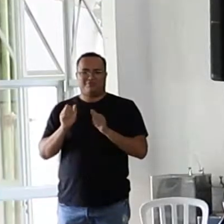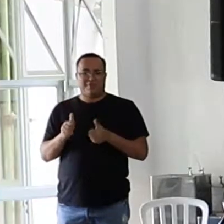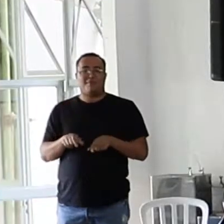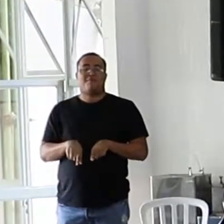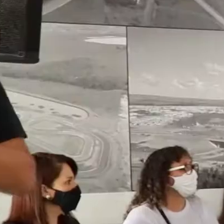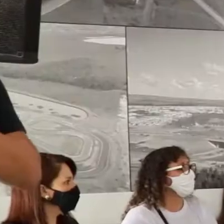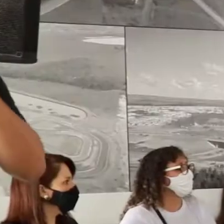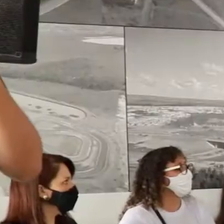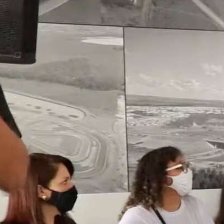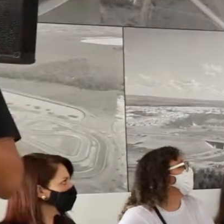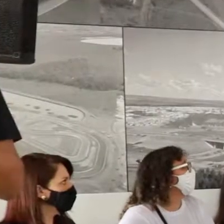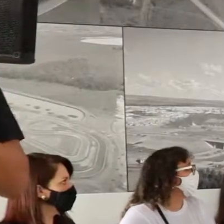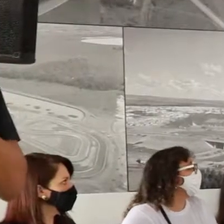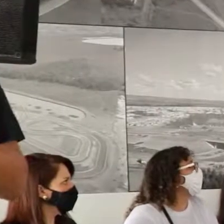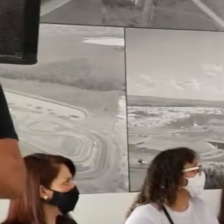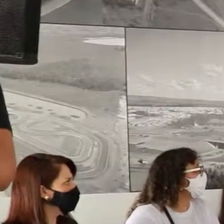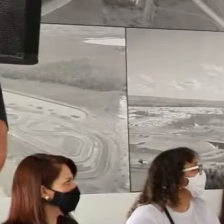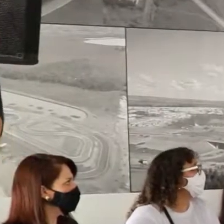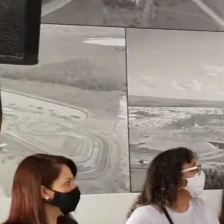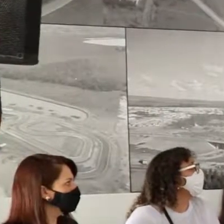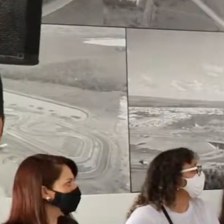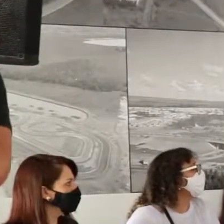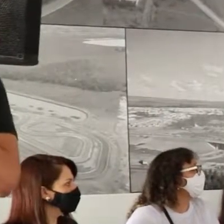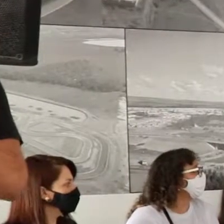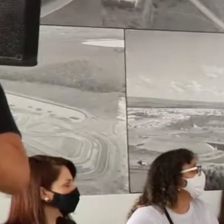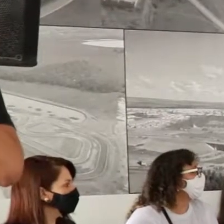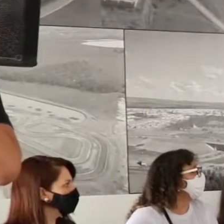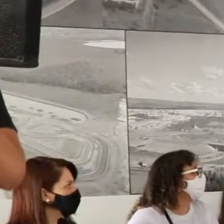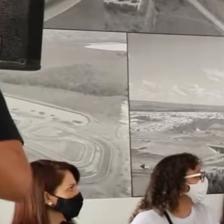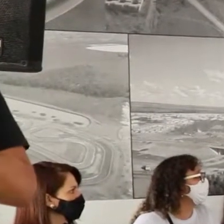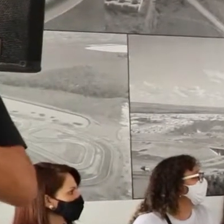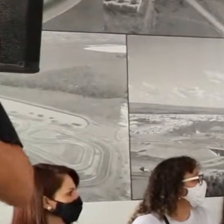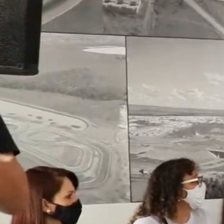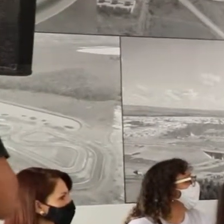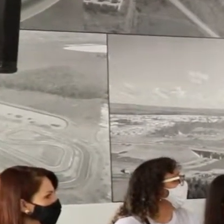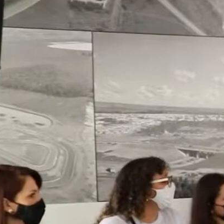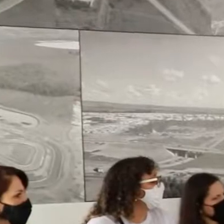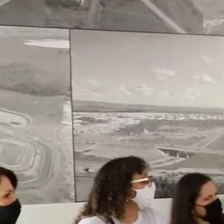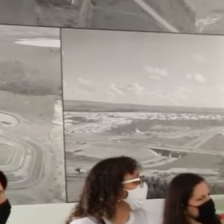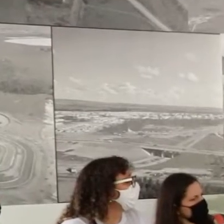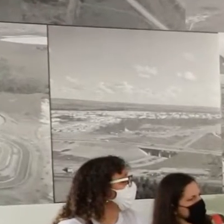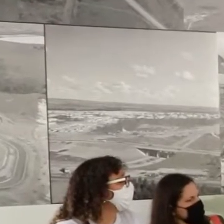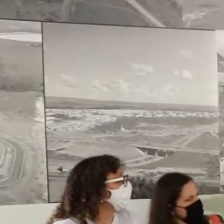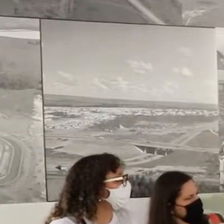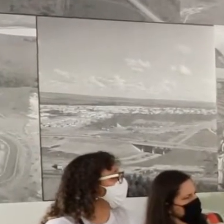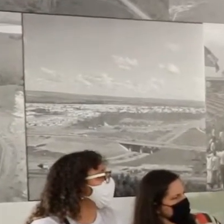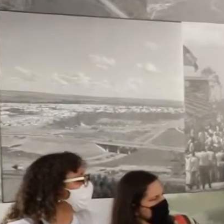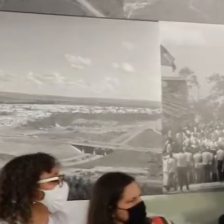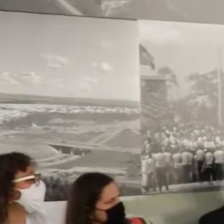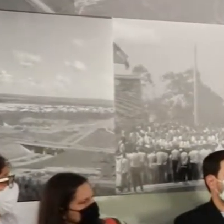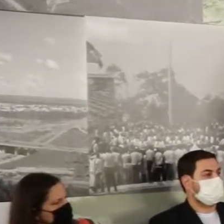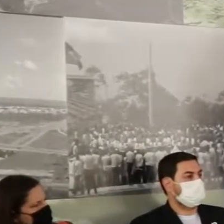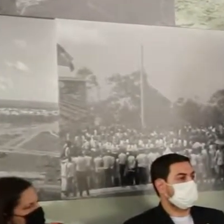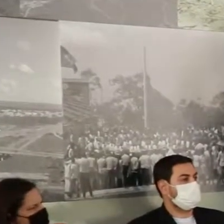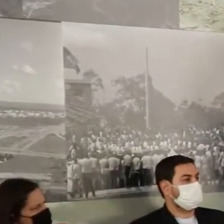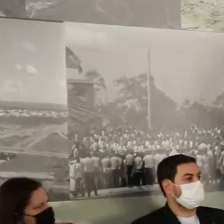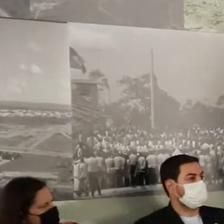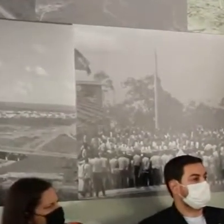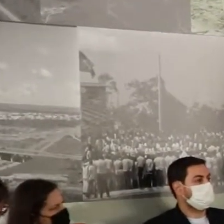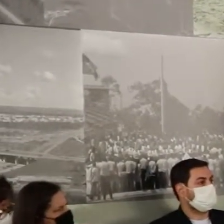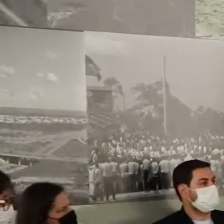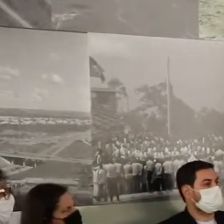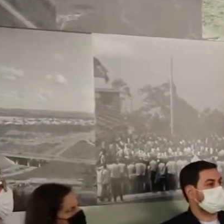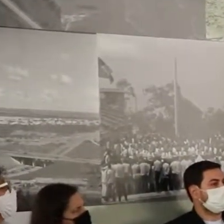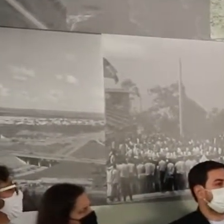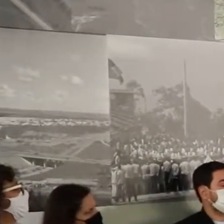é um movimento como esse usando também o recurso público a Então parabéns a todos e tenhamos aí um